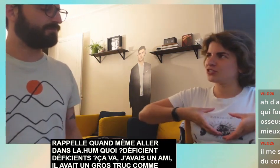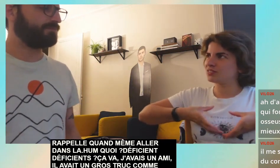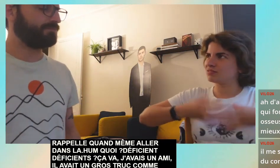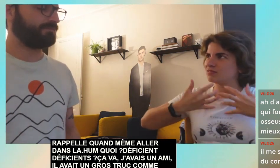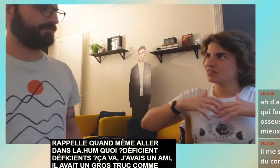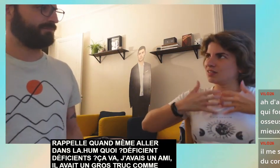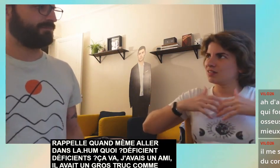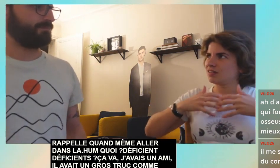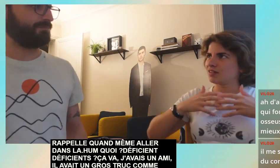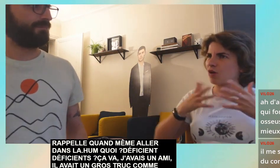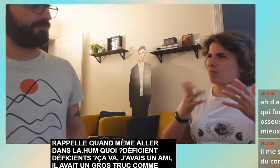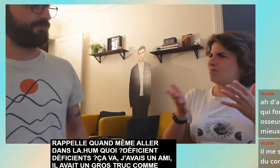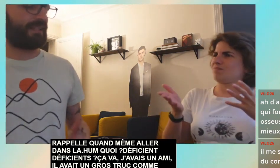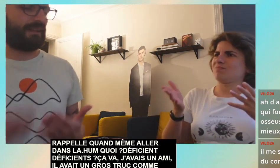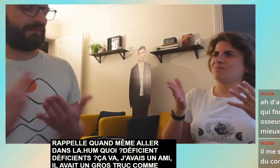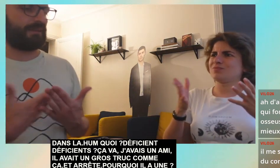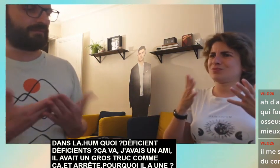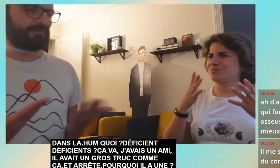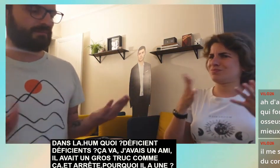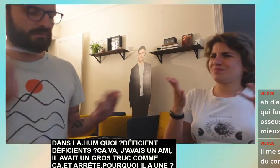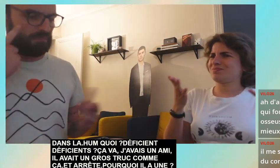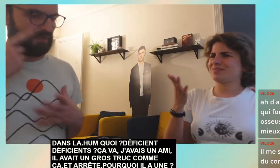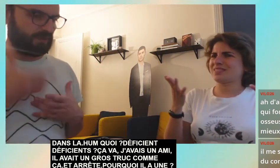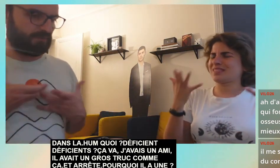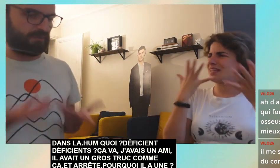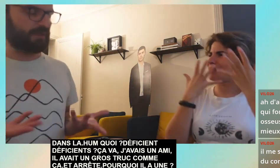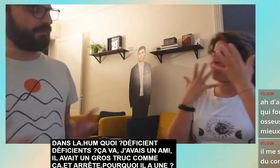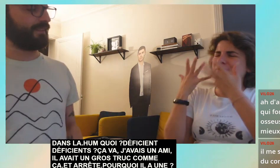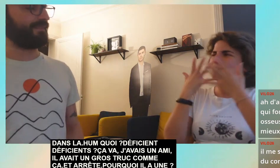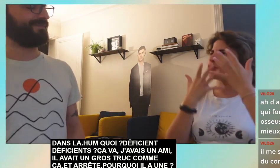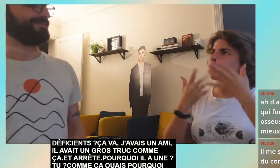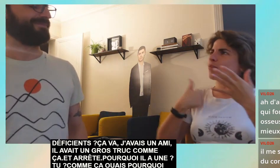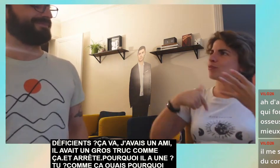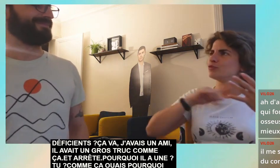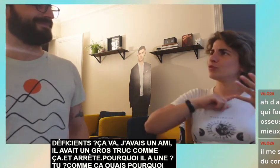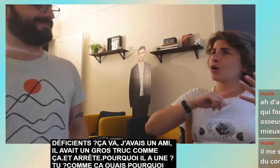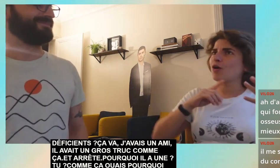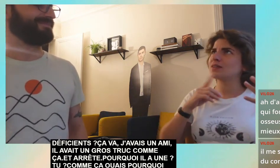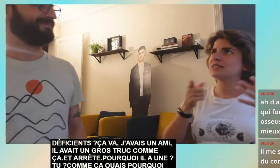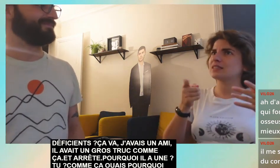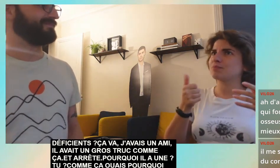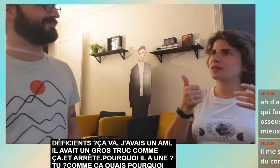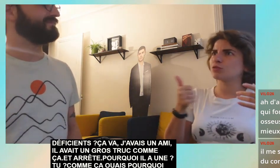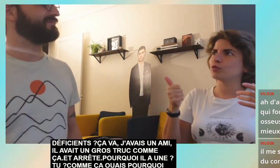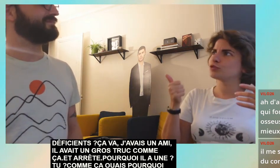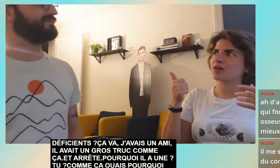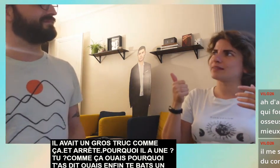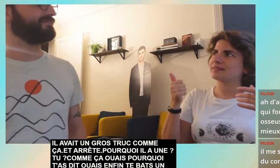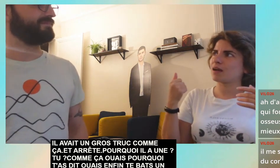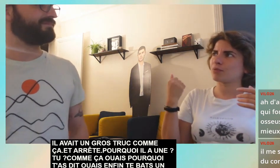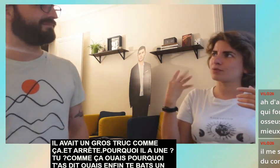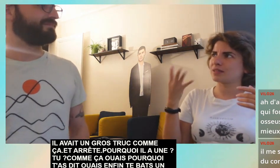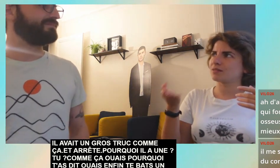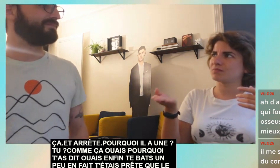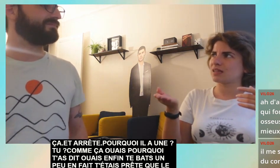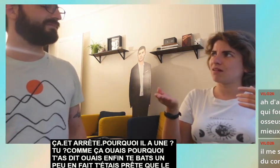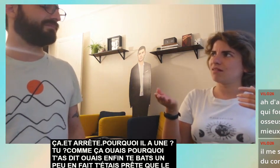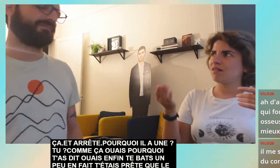machine comme. C'est ça, ouais. Pourquoi t'as une C'était boîte perturbant pour nous. En fait, c'était presque le seul qui était implanté comme ça.